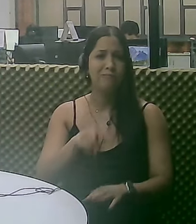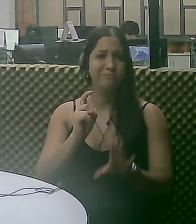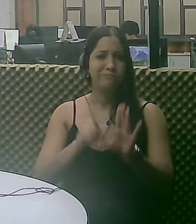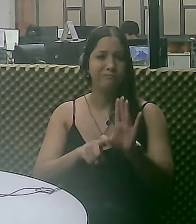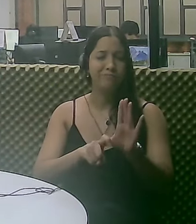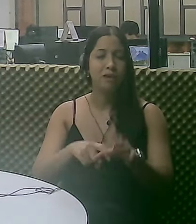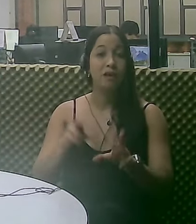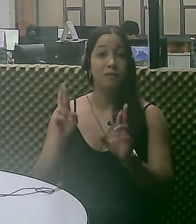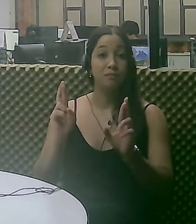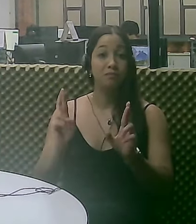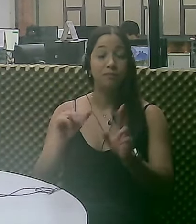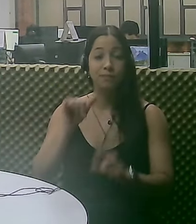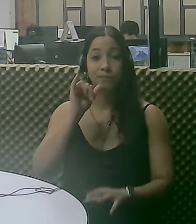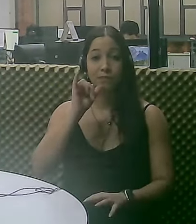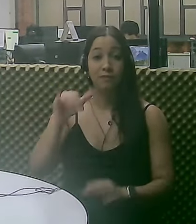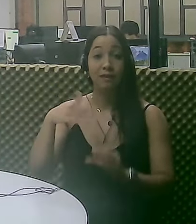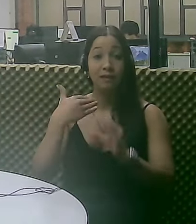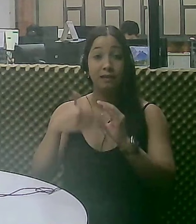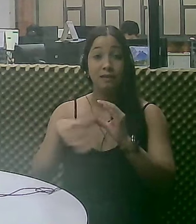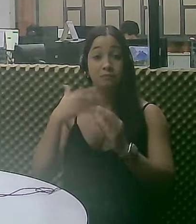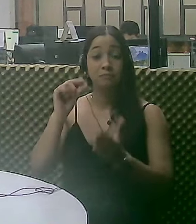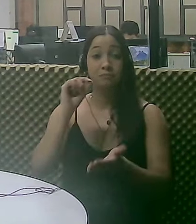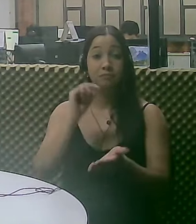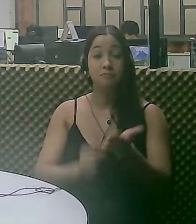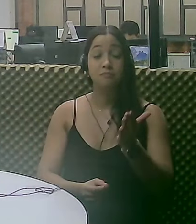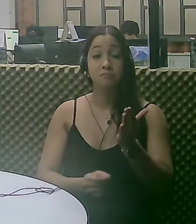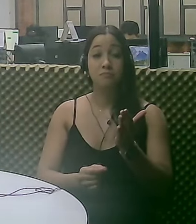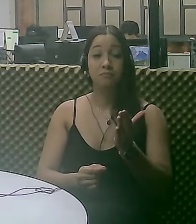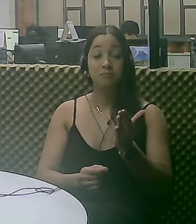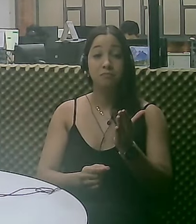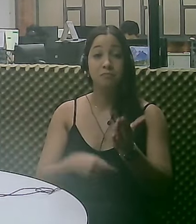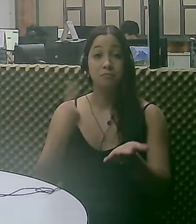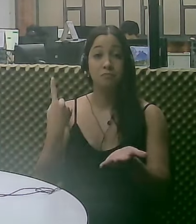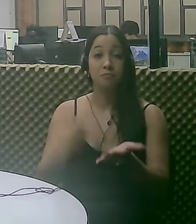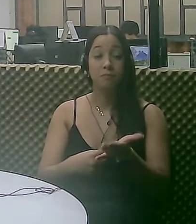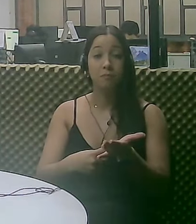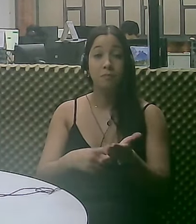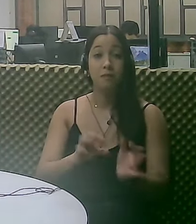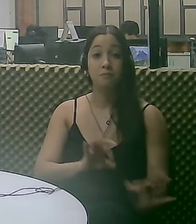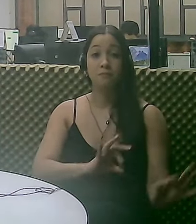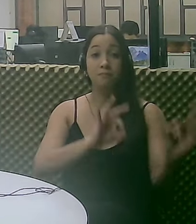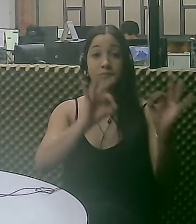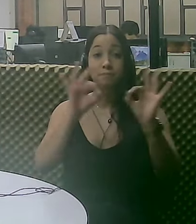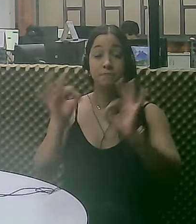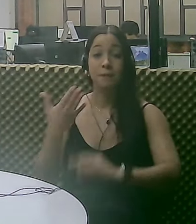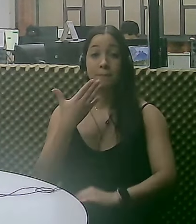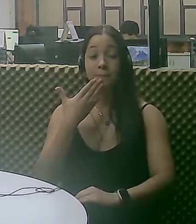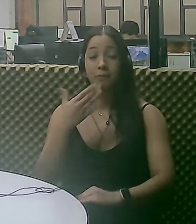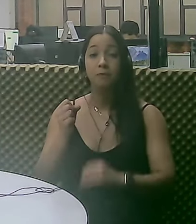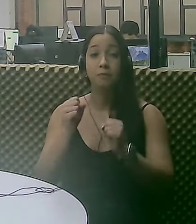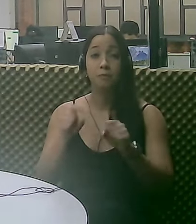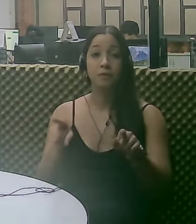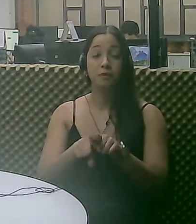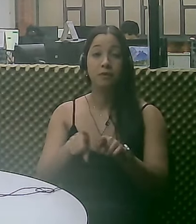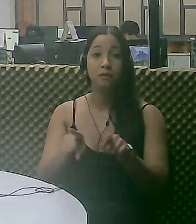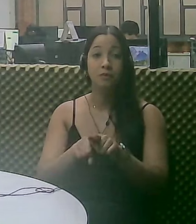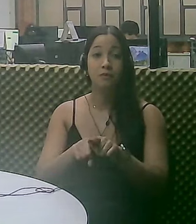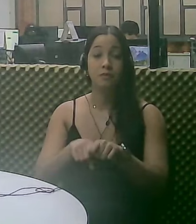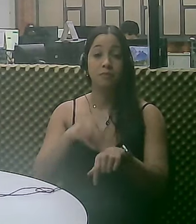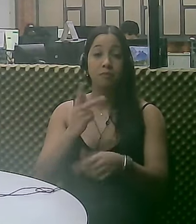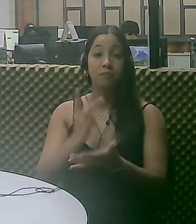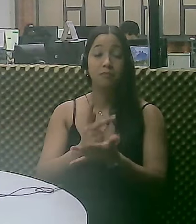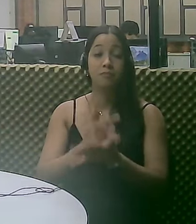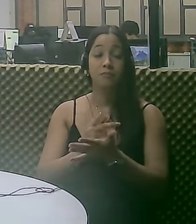o responsável será informado pelo e-mail cadastrado no ato do cadastro. O acompanhamento do pedido poderá ser feito pelo próprio